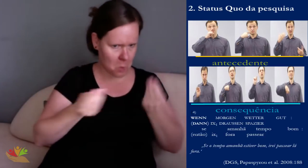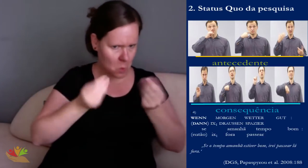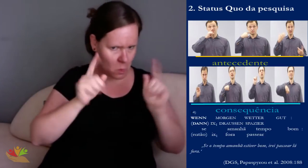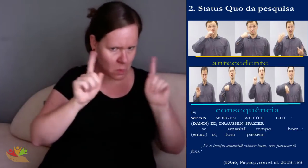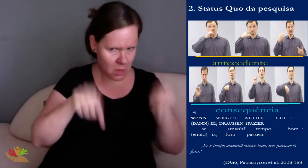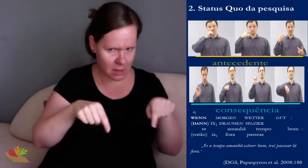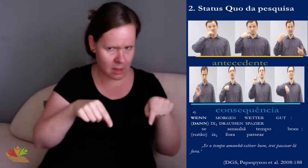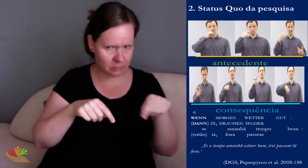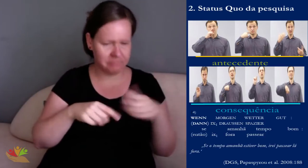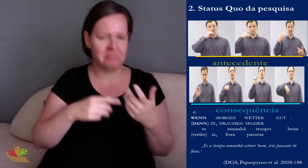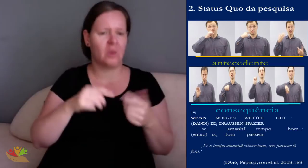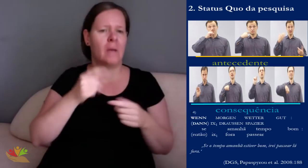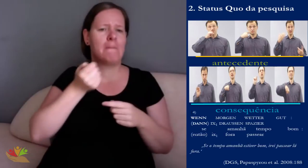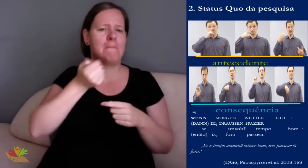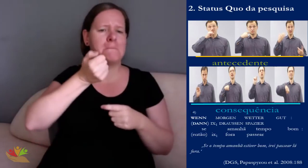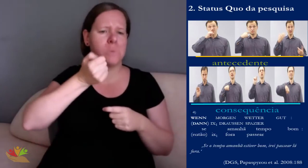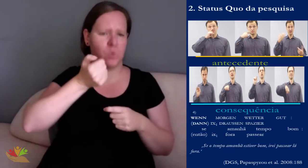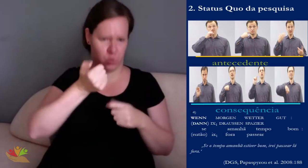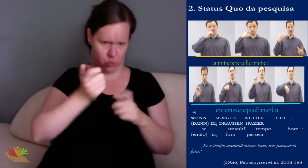condicionais.